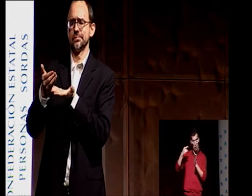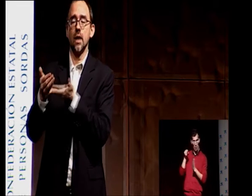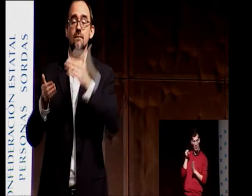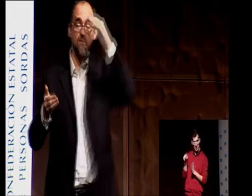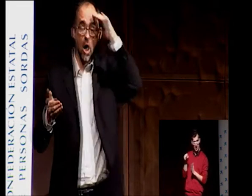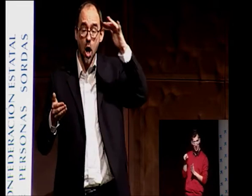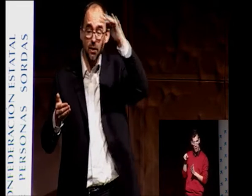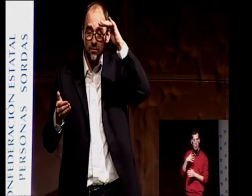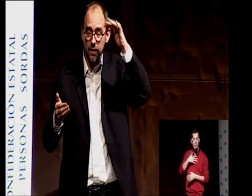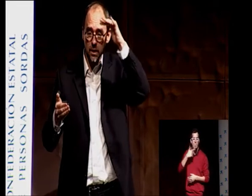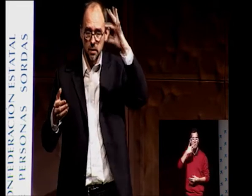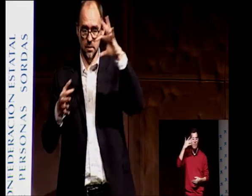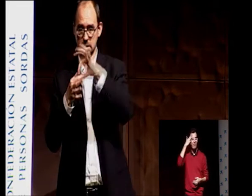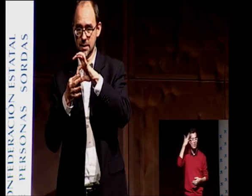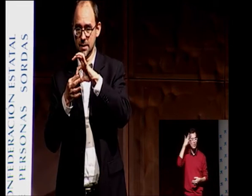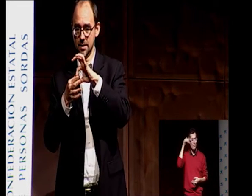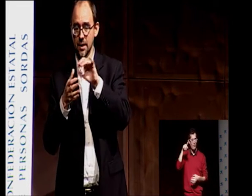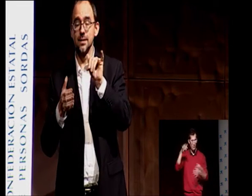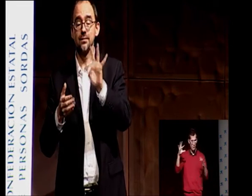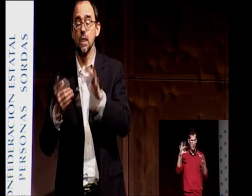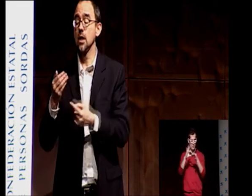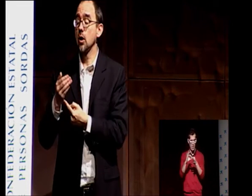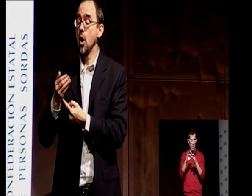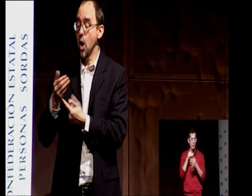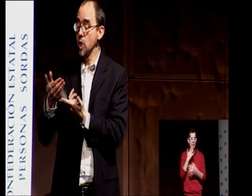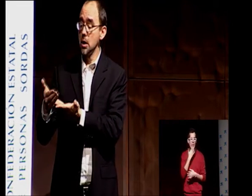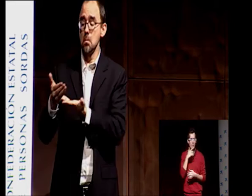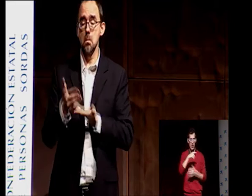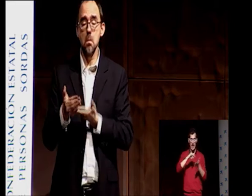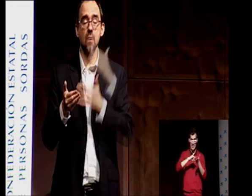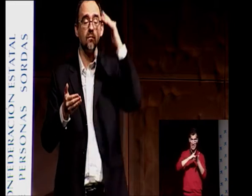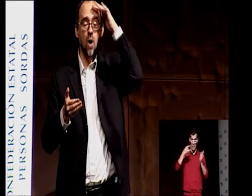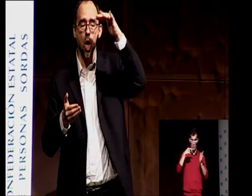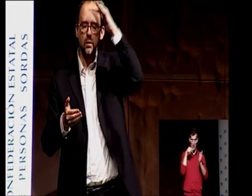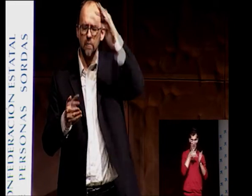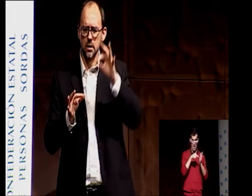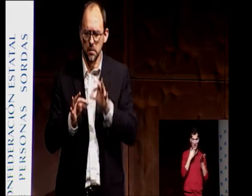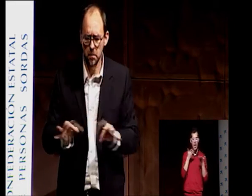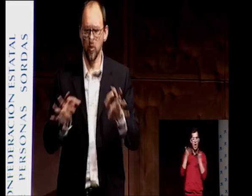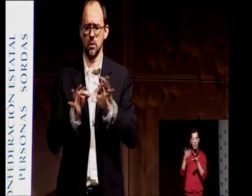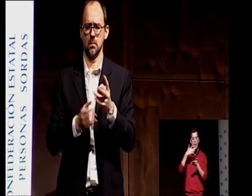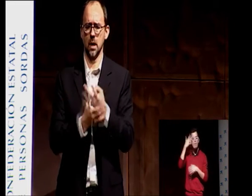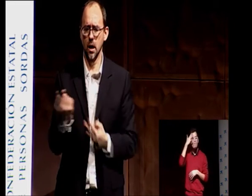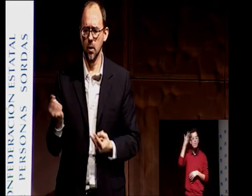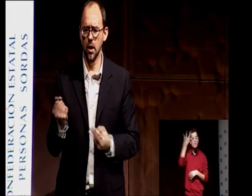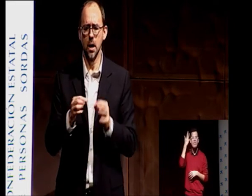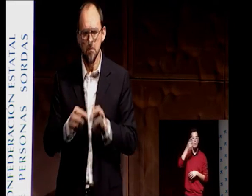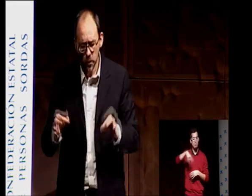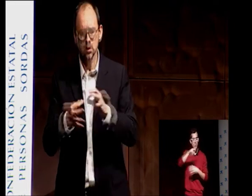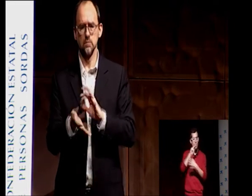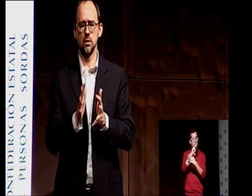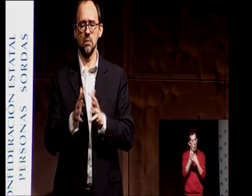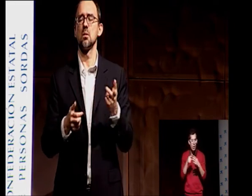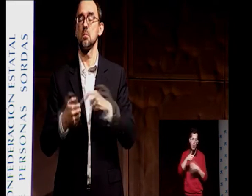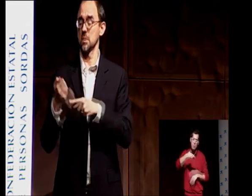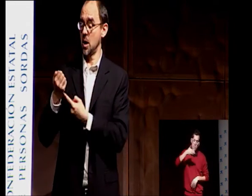tienes más oportunidades el implante se hace una vez y ya está Entonces el problema no es el implante en sí mismo es la